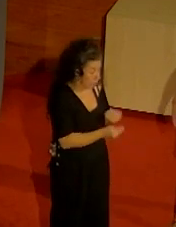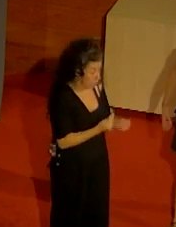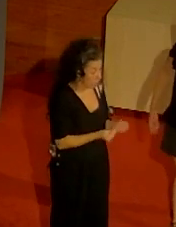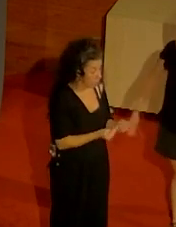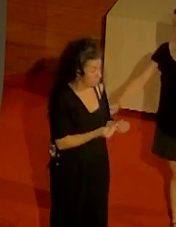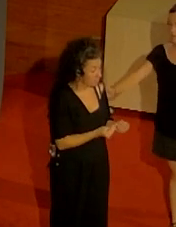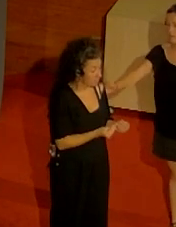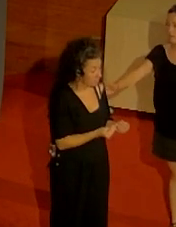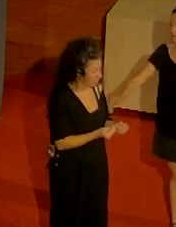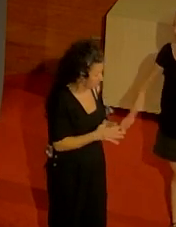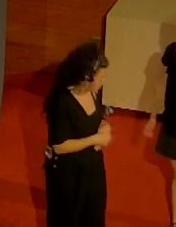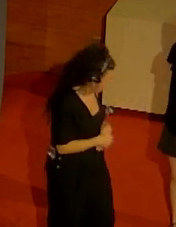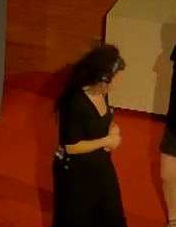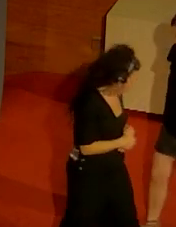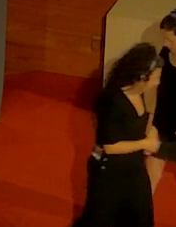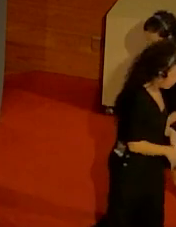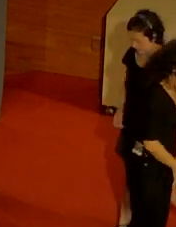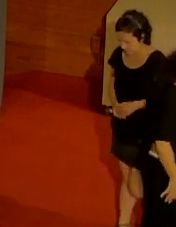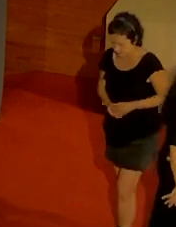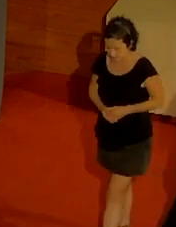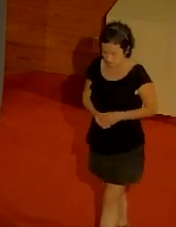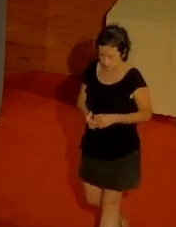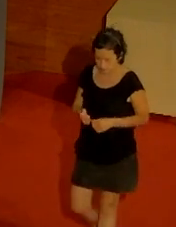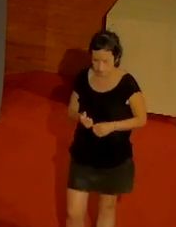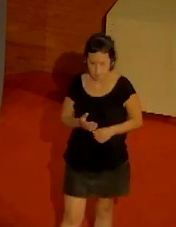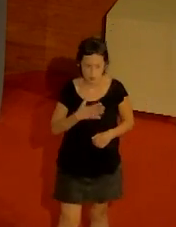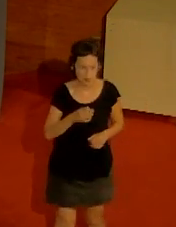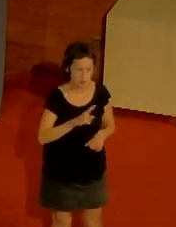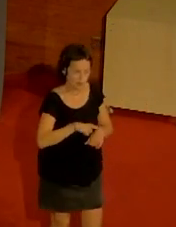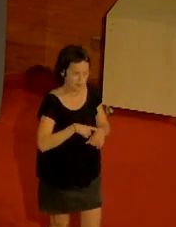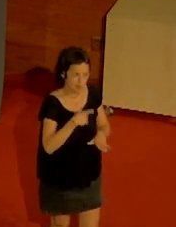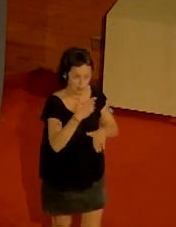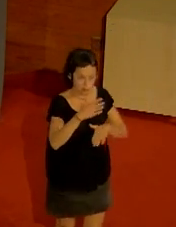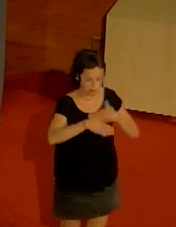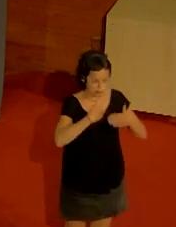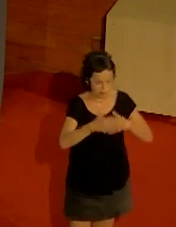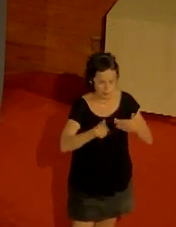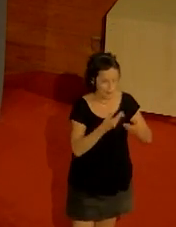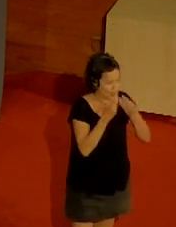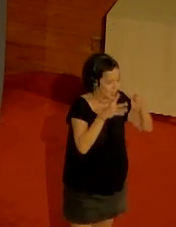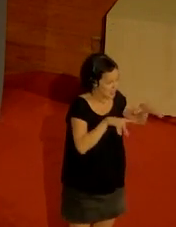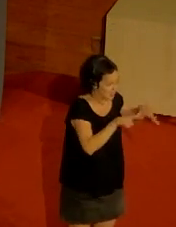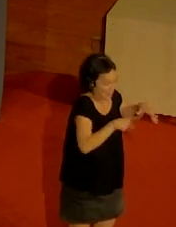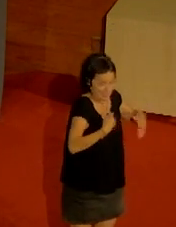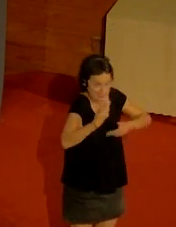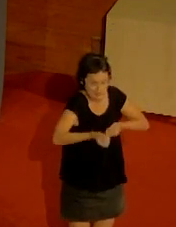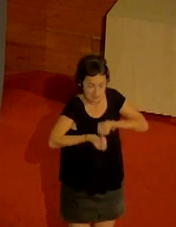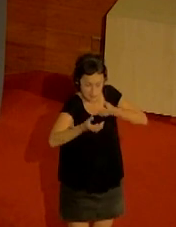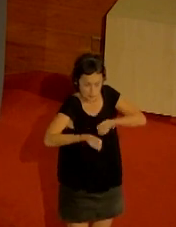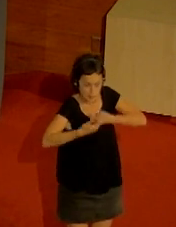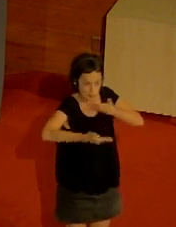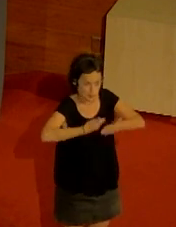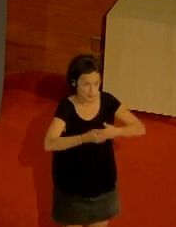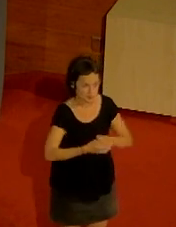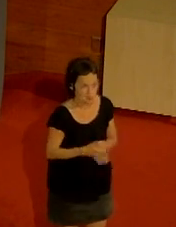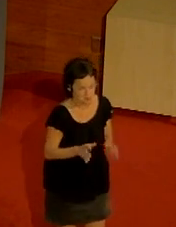el tiempo y puedo seguir contando esa historia, o me la quedo para mí porque, por lo que sea, bueno, no sé. Pero creo que es algo,